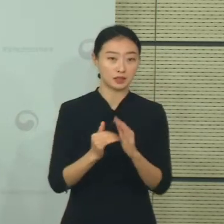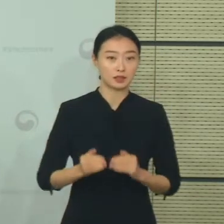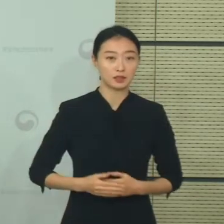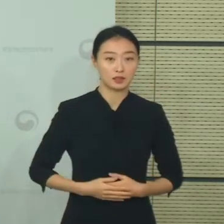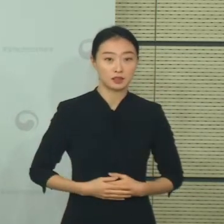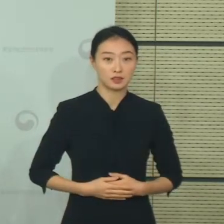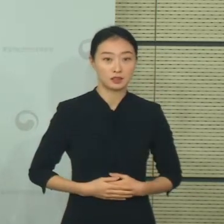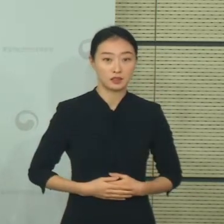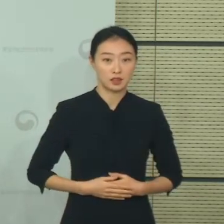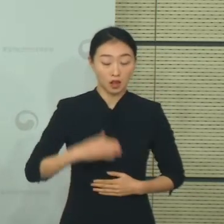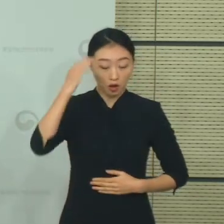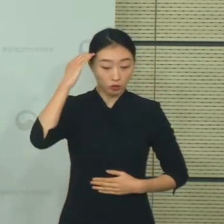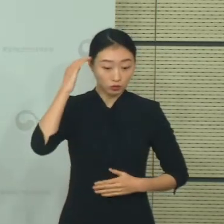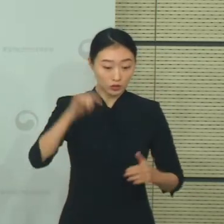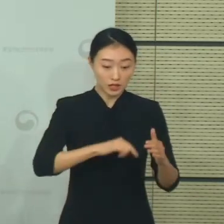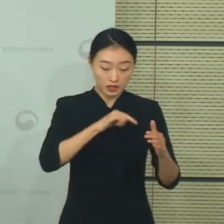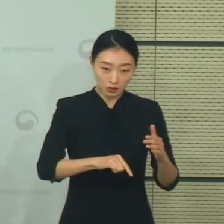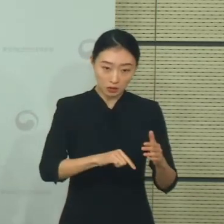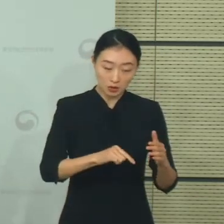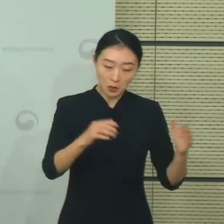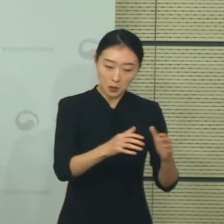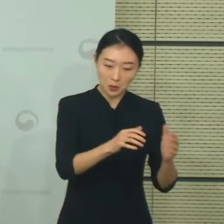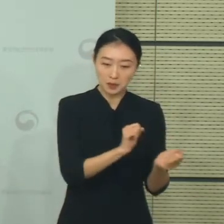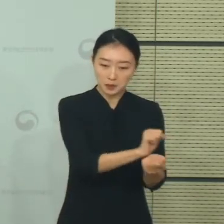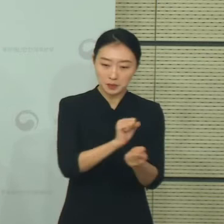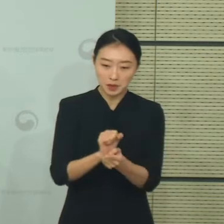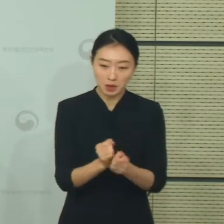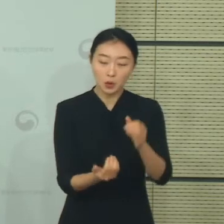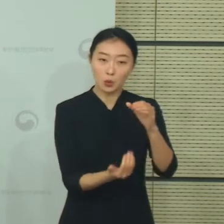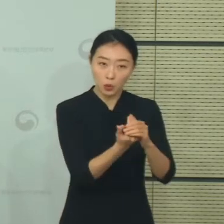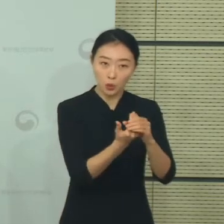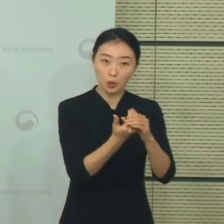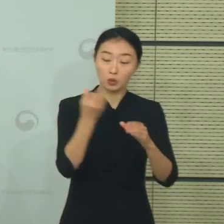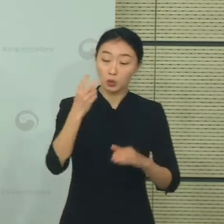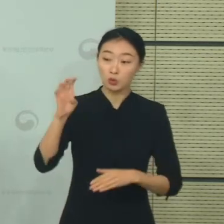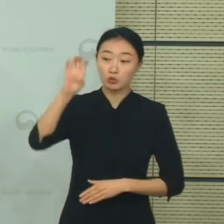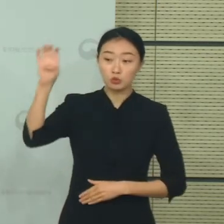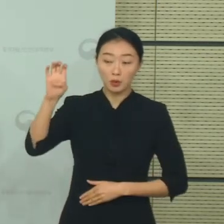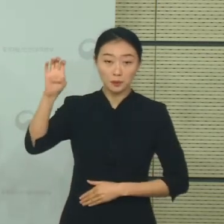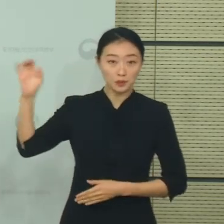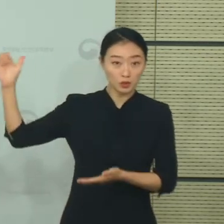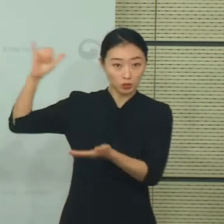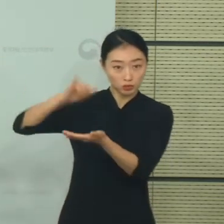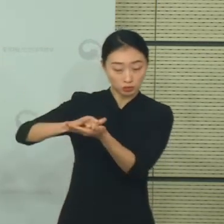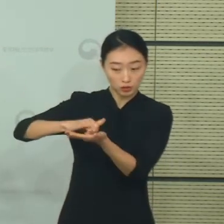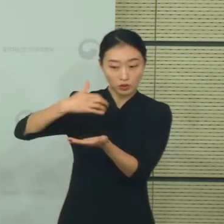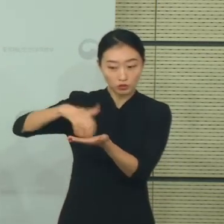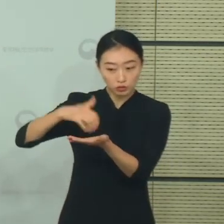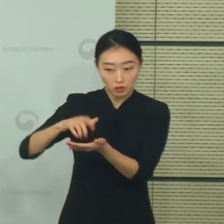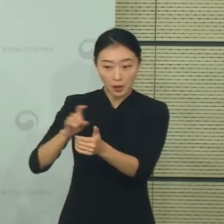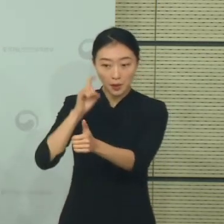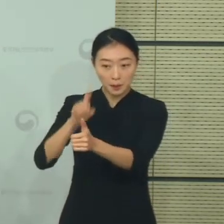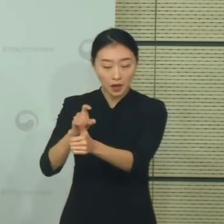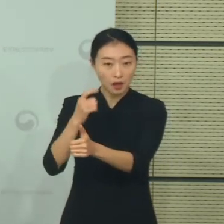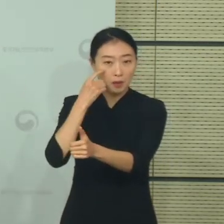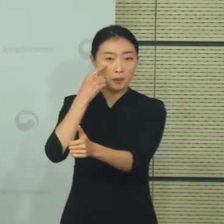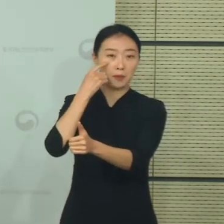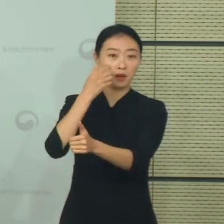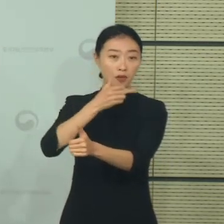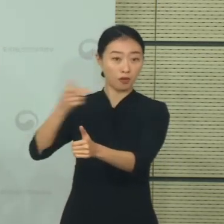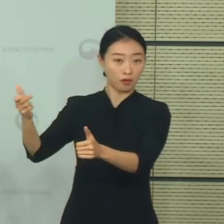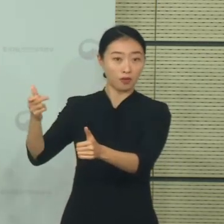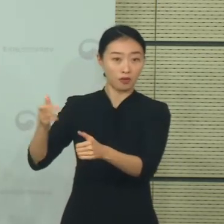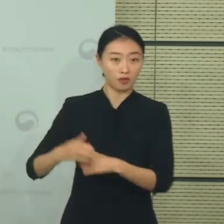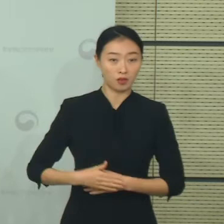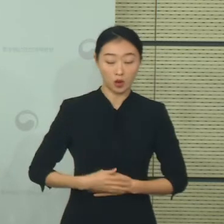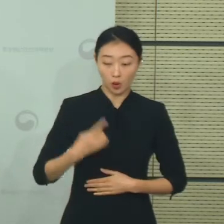국내에서 산발적 집단 감염이 지속되고 유럽 등 해외 입국자들 중 확진자가 크게 증가하면서 어제부터